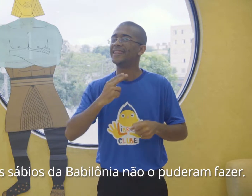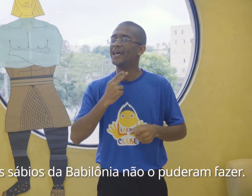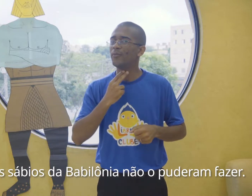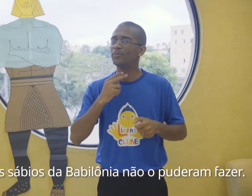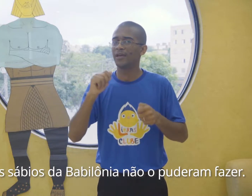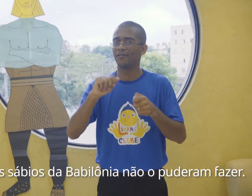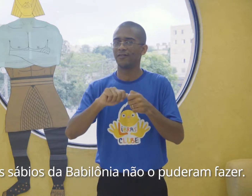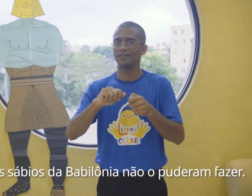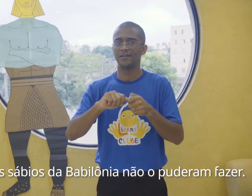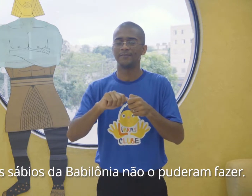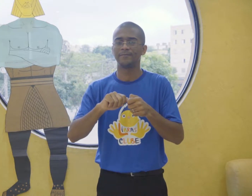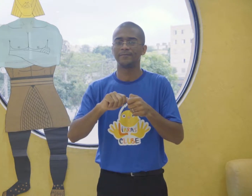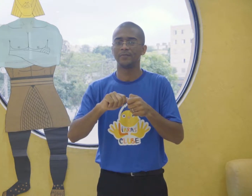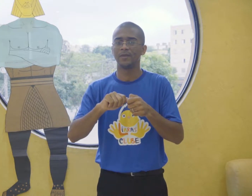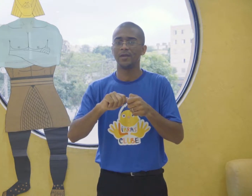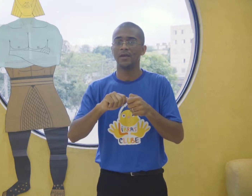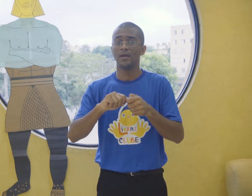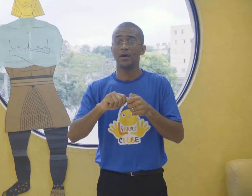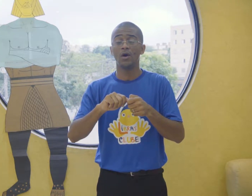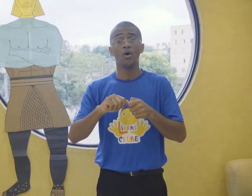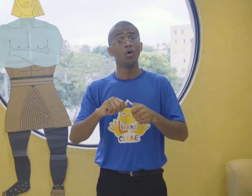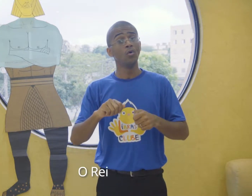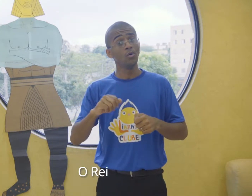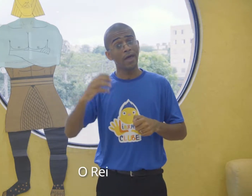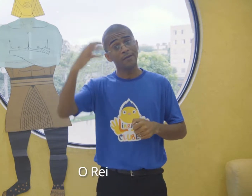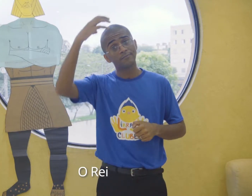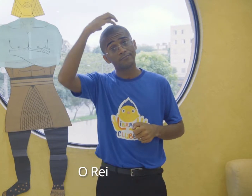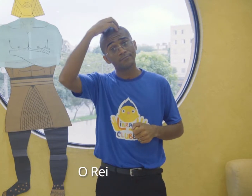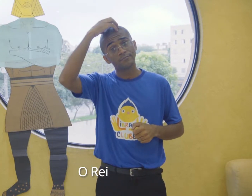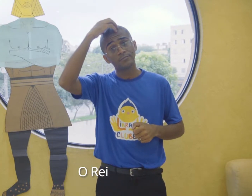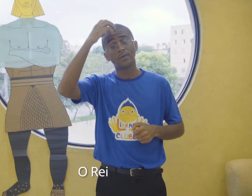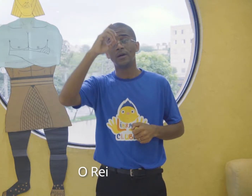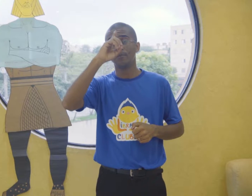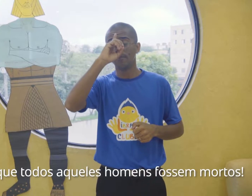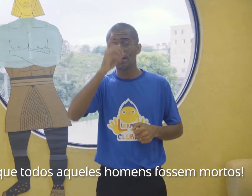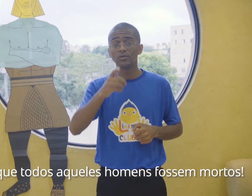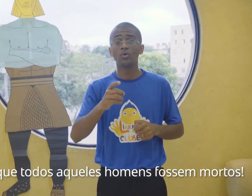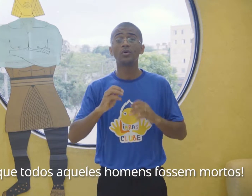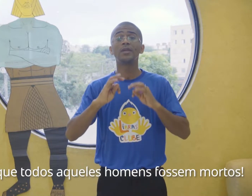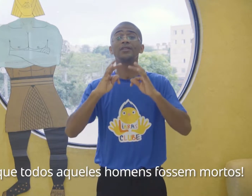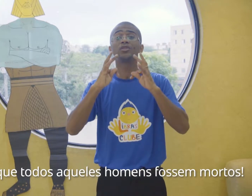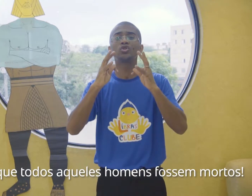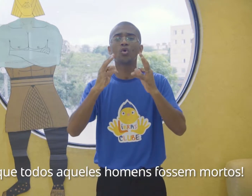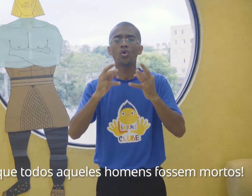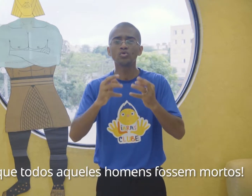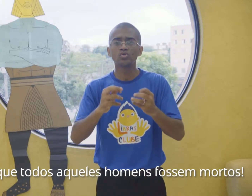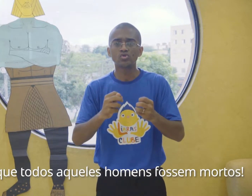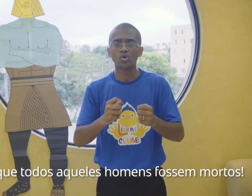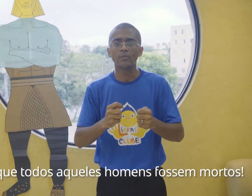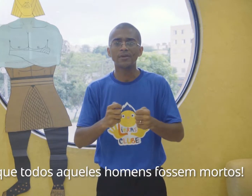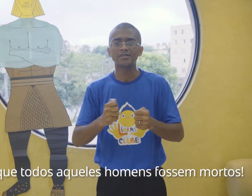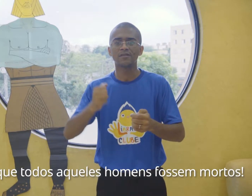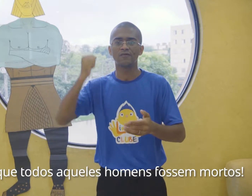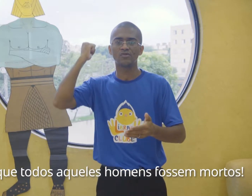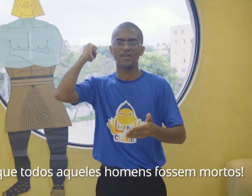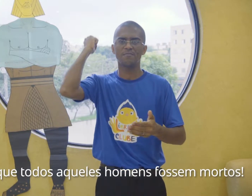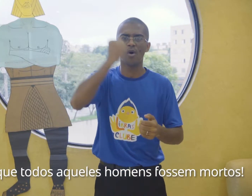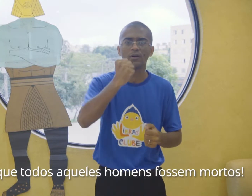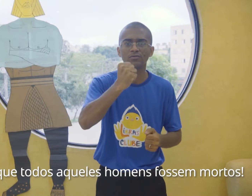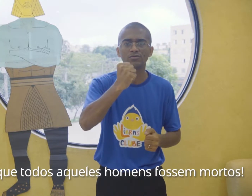não puderam fazer. O rei mandou que todos os homens fossem